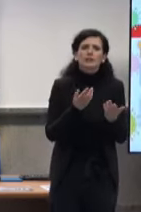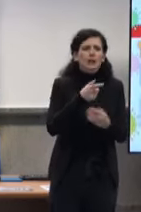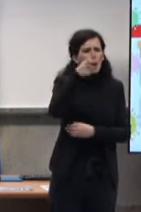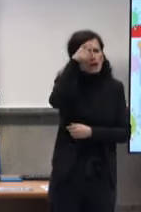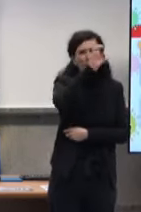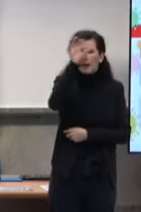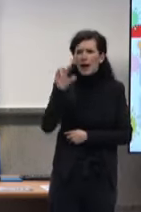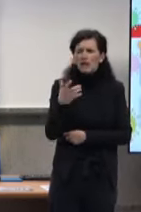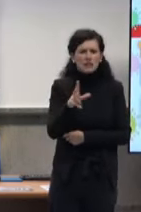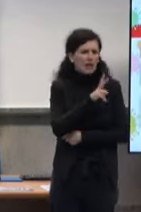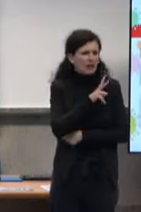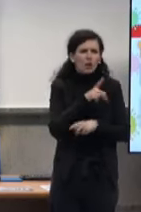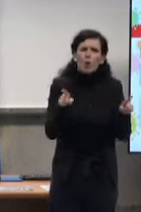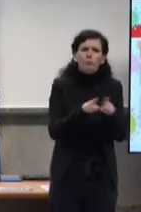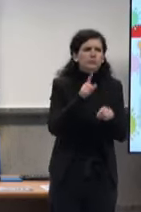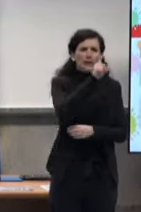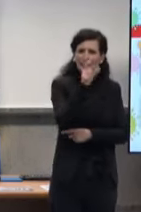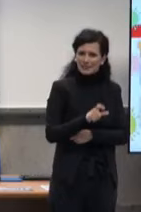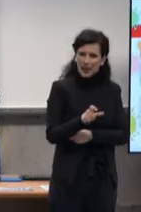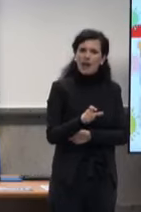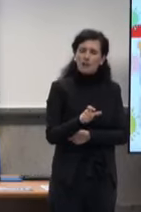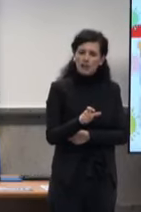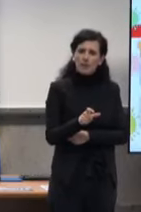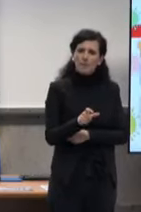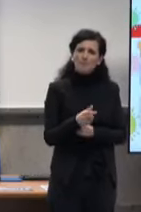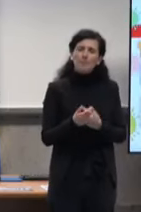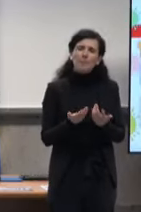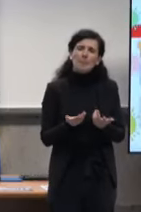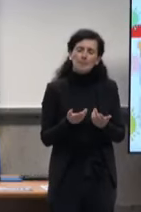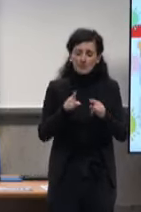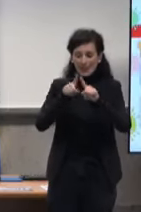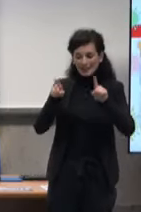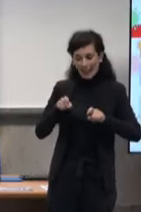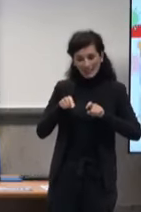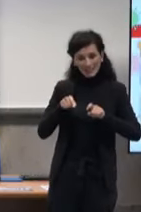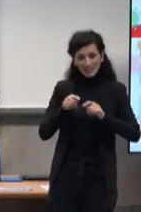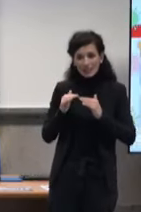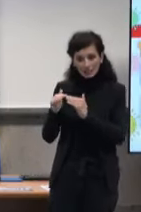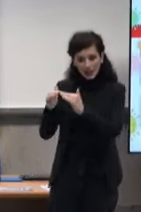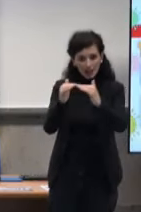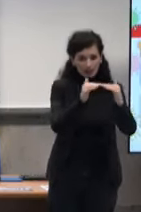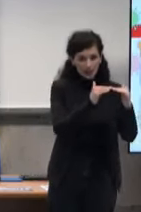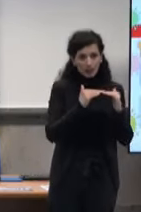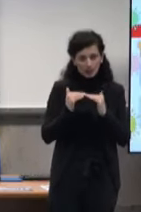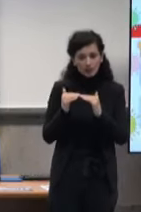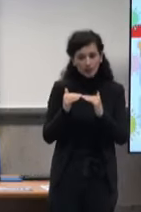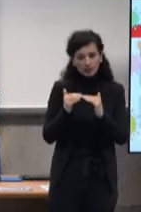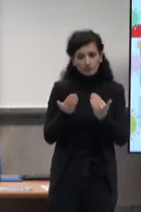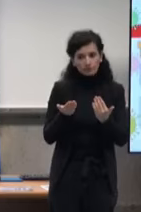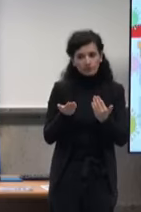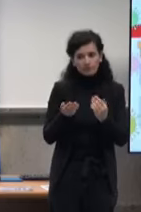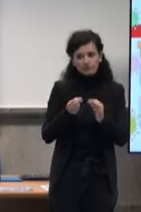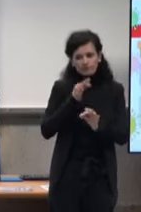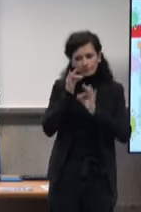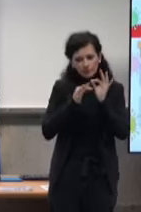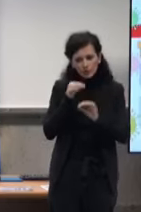ricchissima attiva in questo senso però mettere a punto uno the standardizzato vuol dire poterlo fare su un